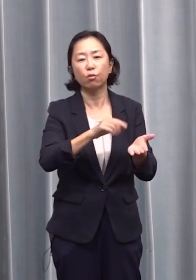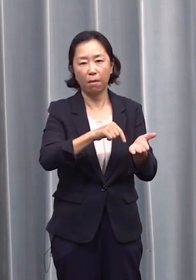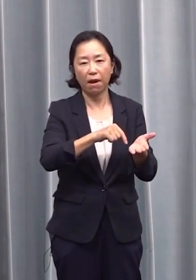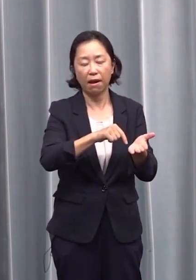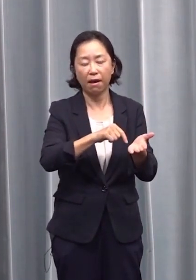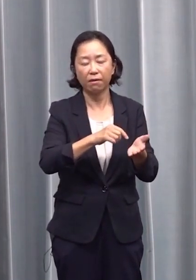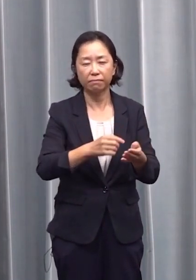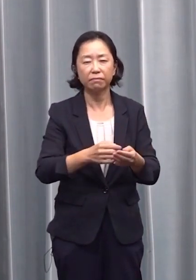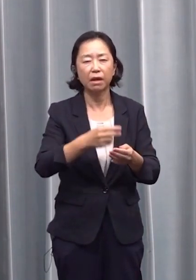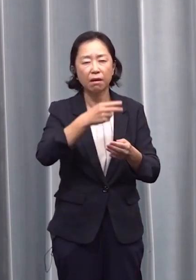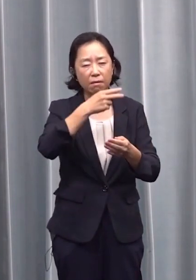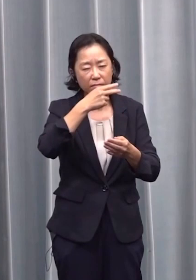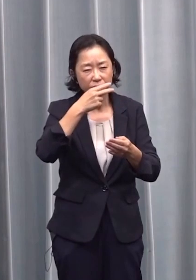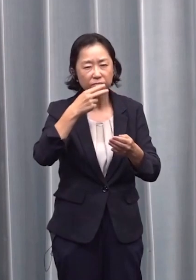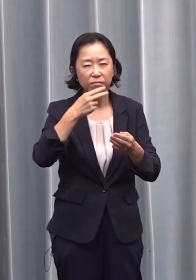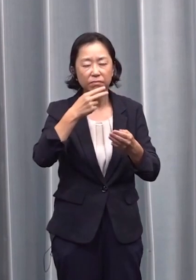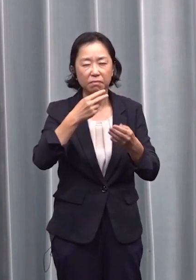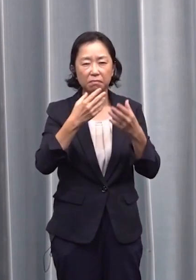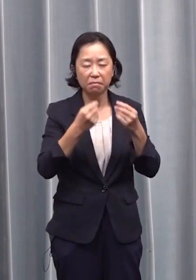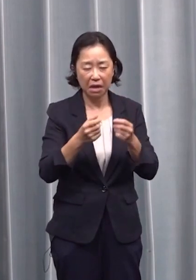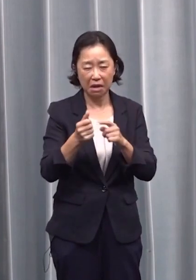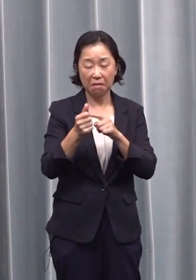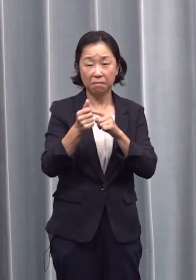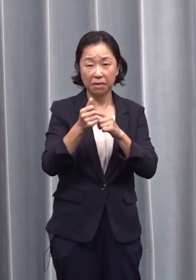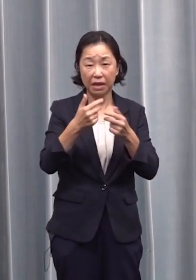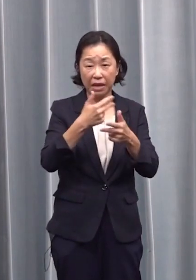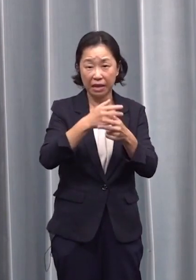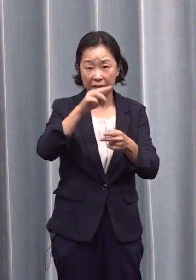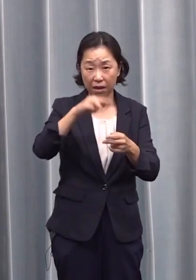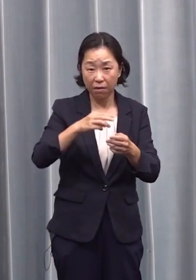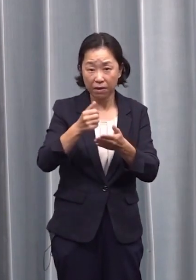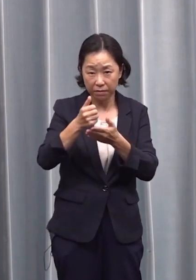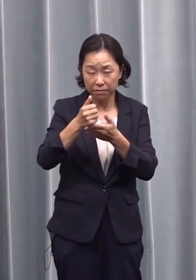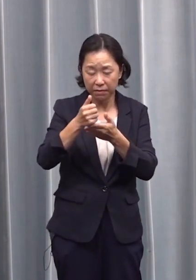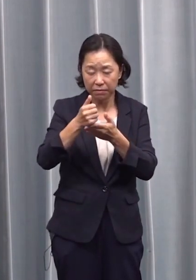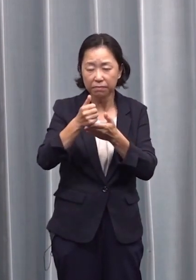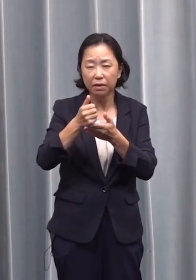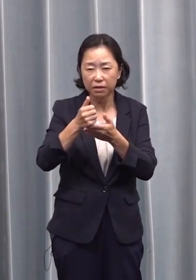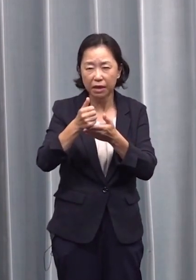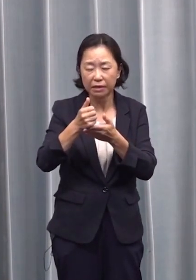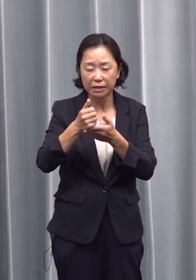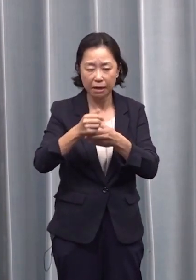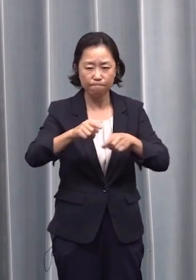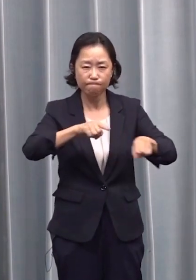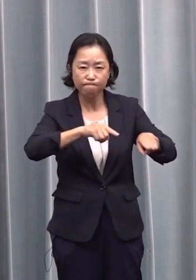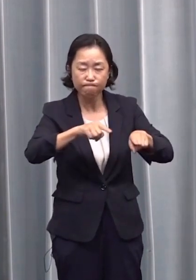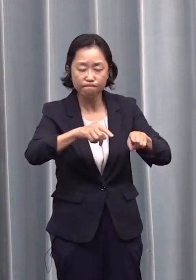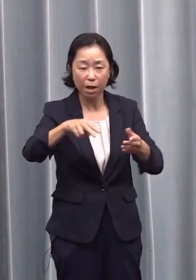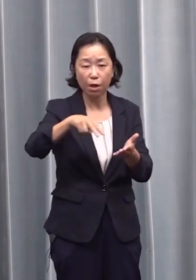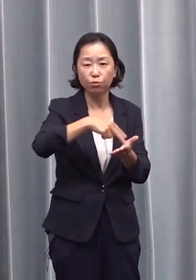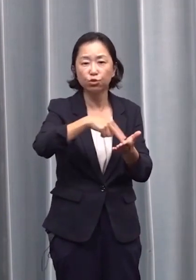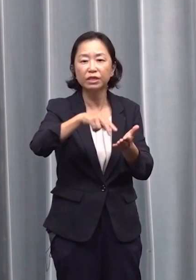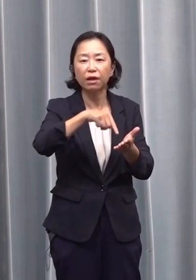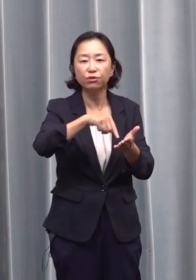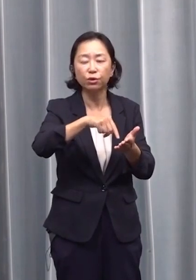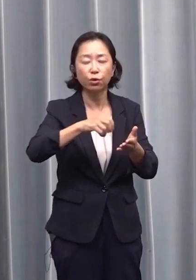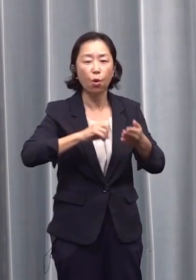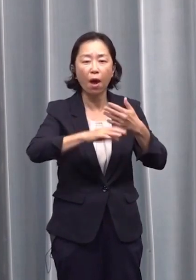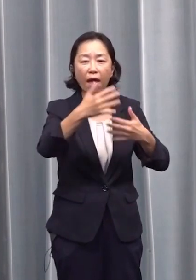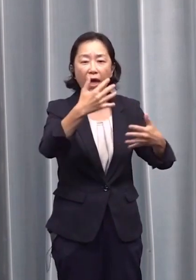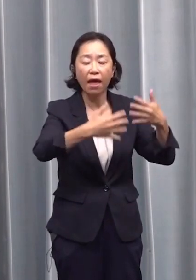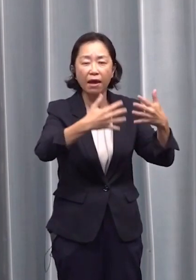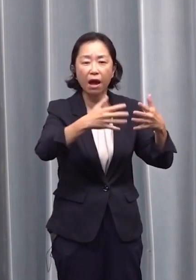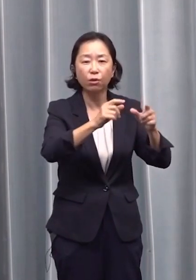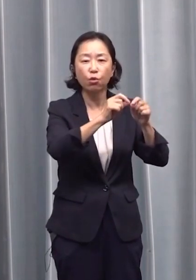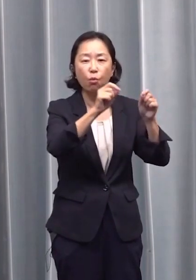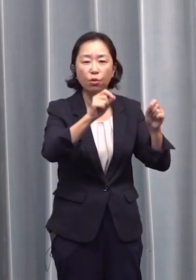害犯罪者と言われている喜多川さんをですね、が作ったミュージカル、これの映画化の問題をツイッターで